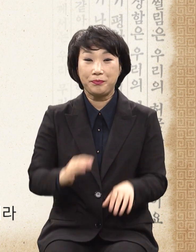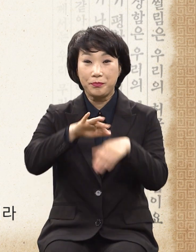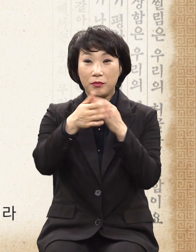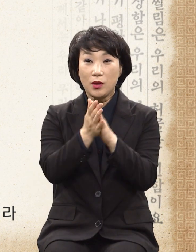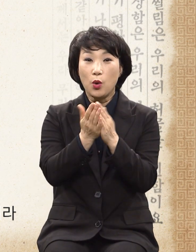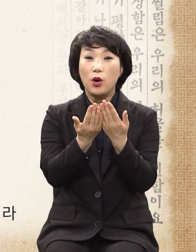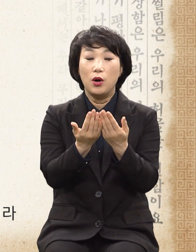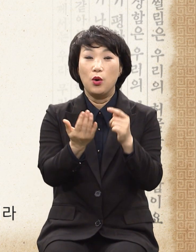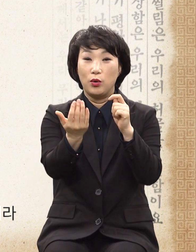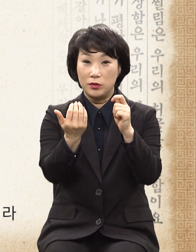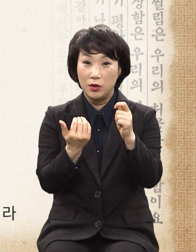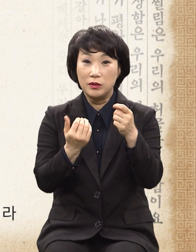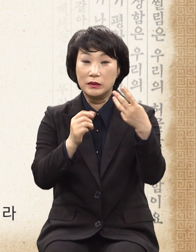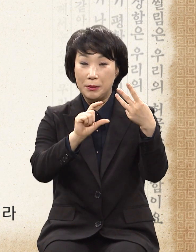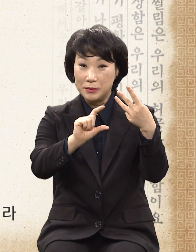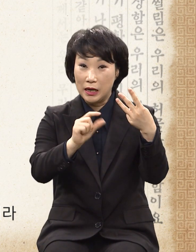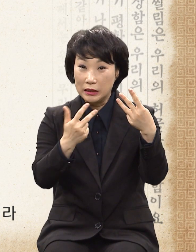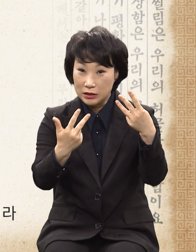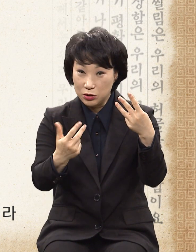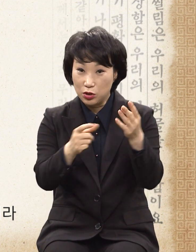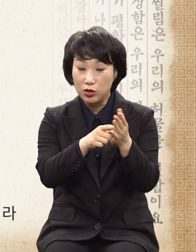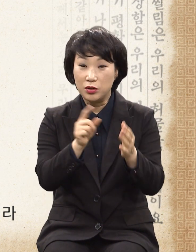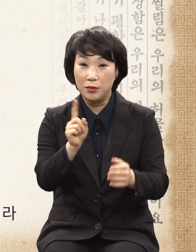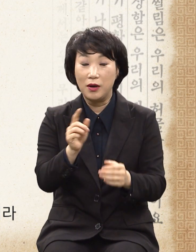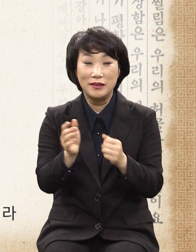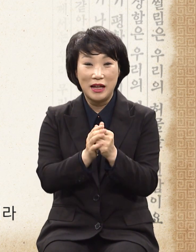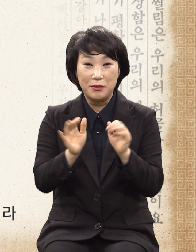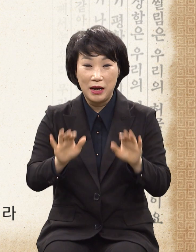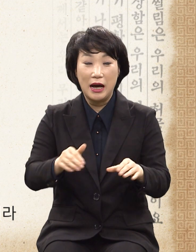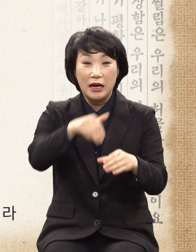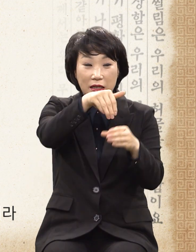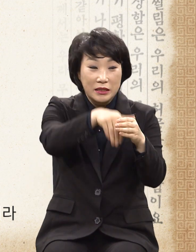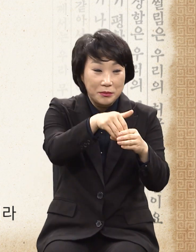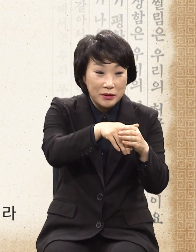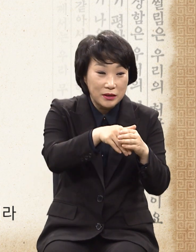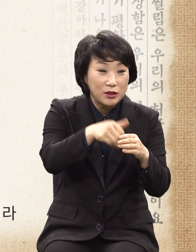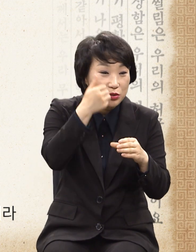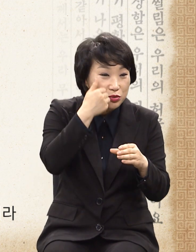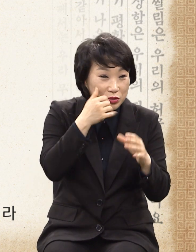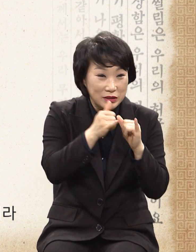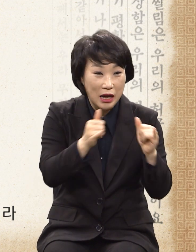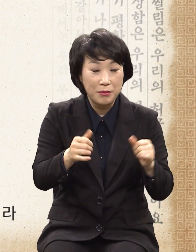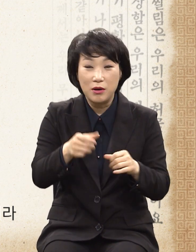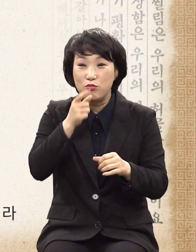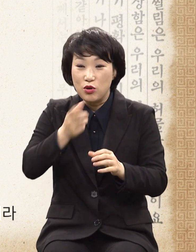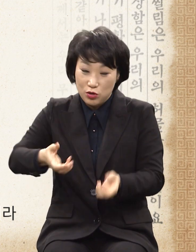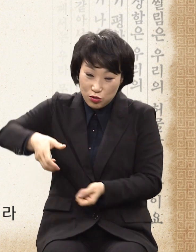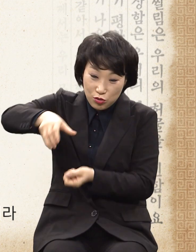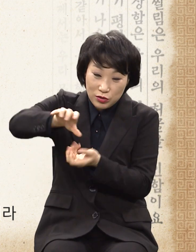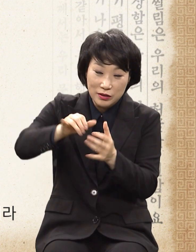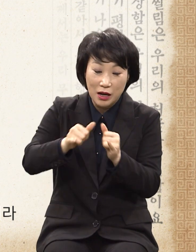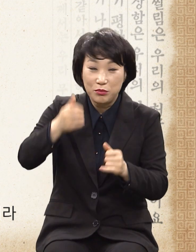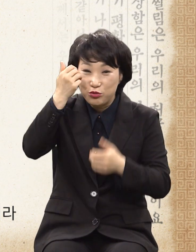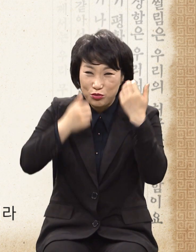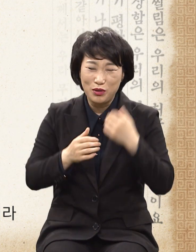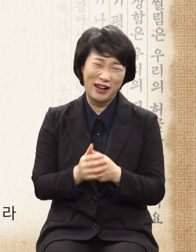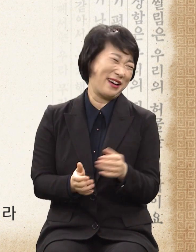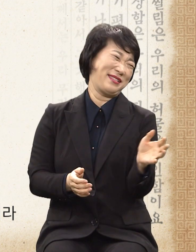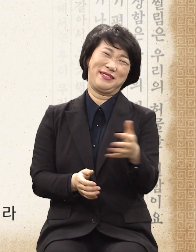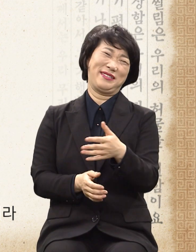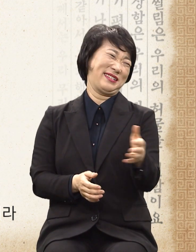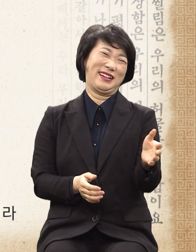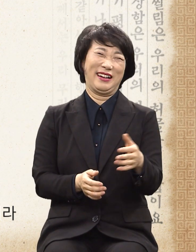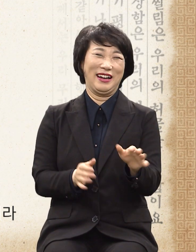고린도서 3장 7절에 그런즉 심는 이나 물주는 이는 아무것도